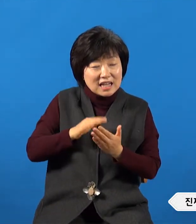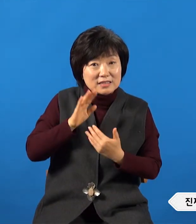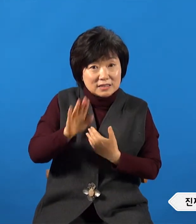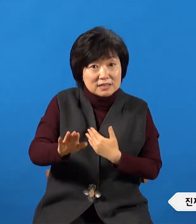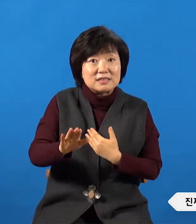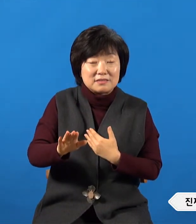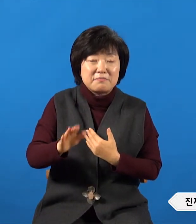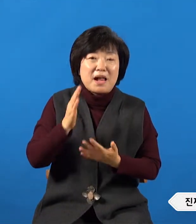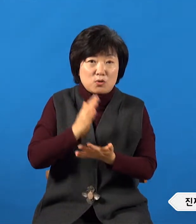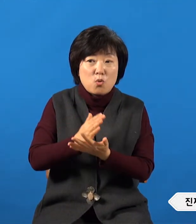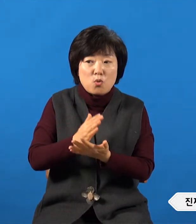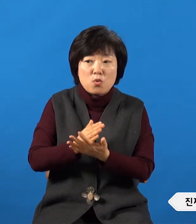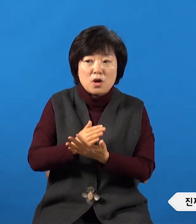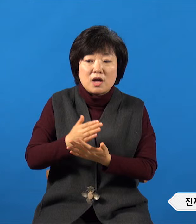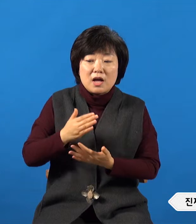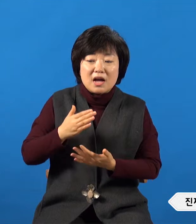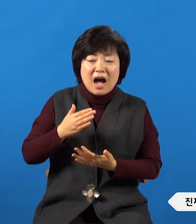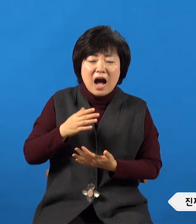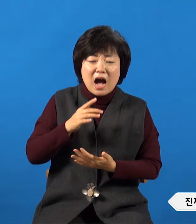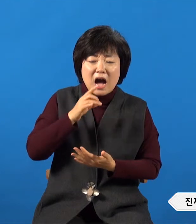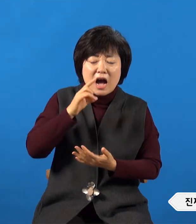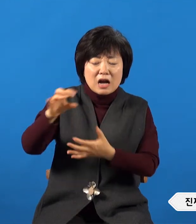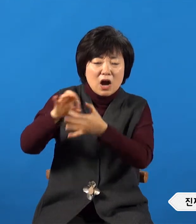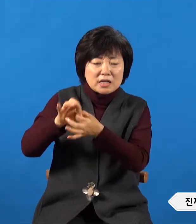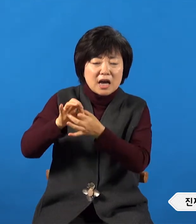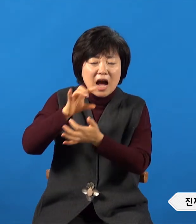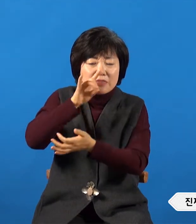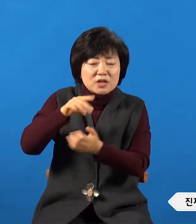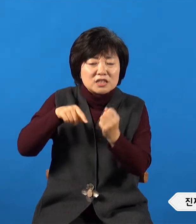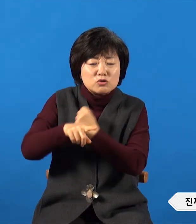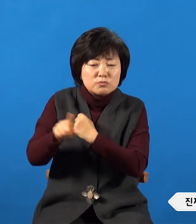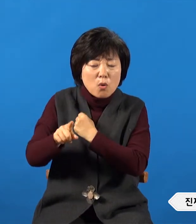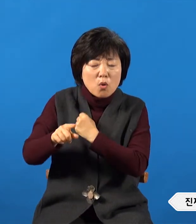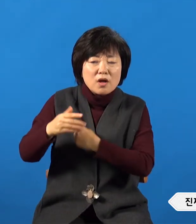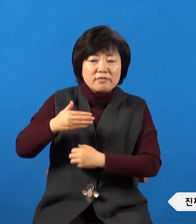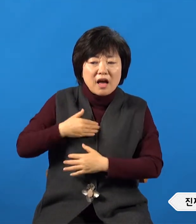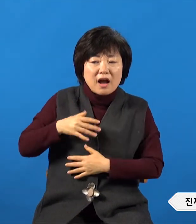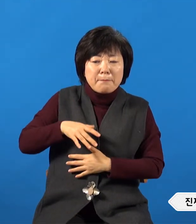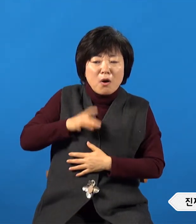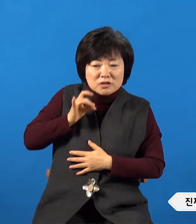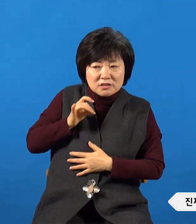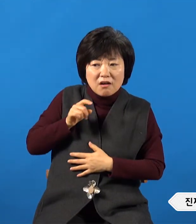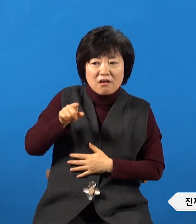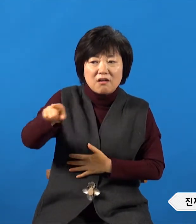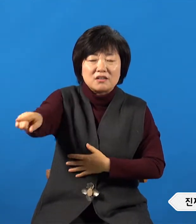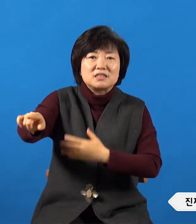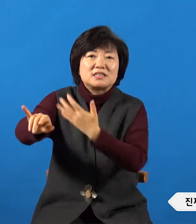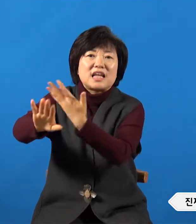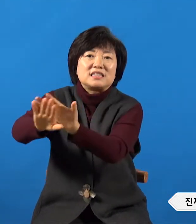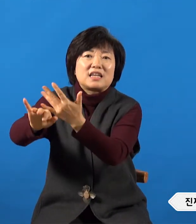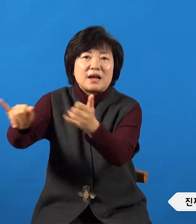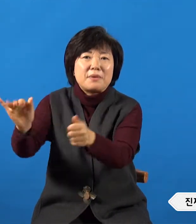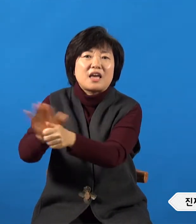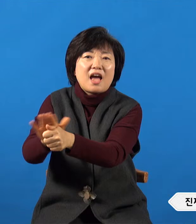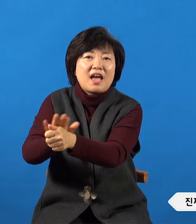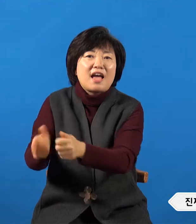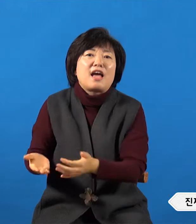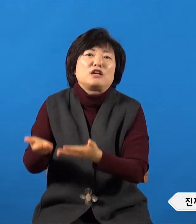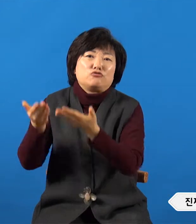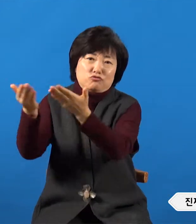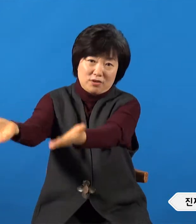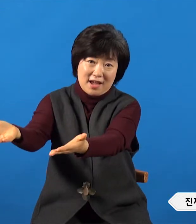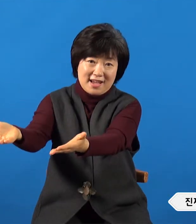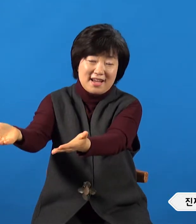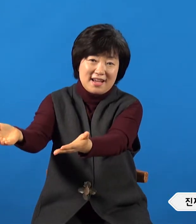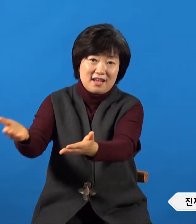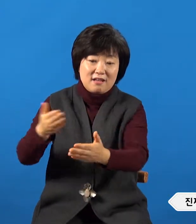안 되느냐 여전히 내게 적용시키는 것이 아니라 그것을 먼저 그들을 위해 하라라고